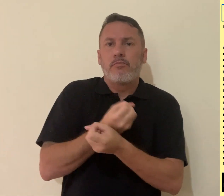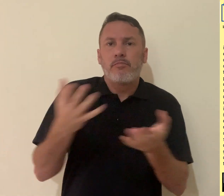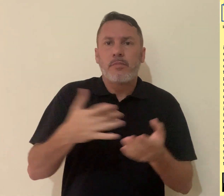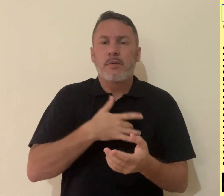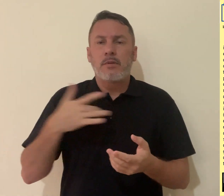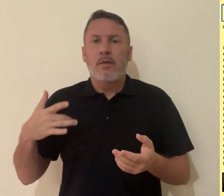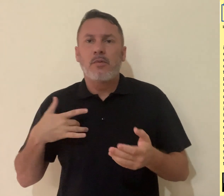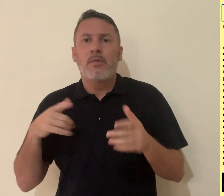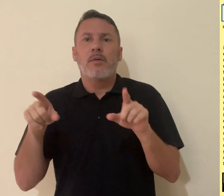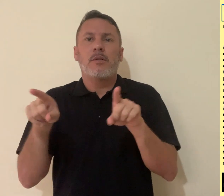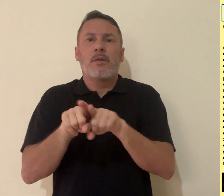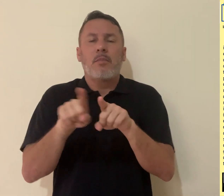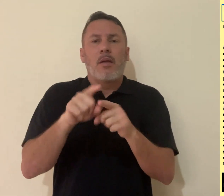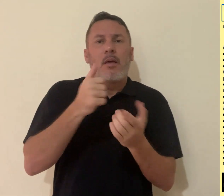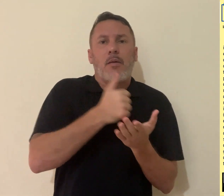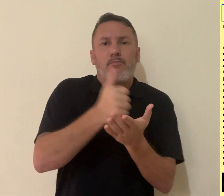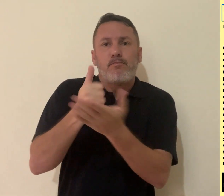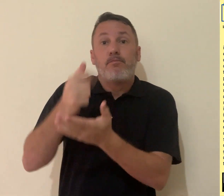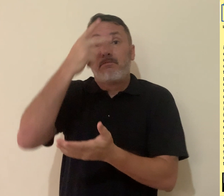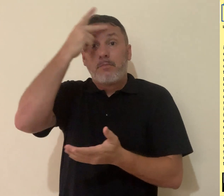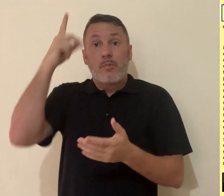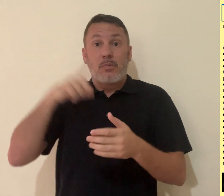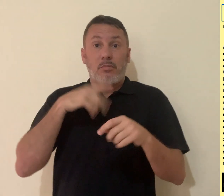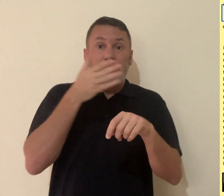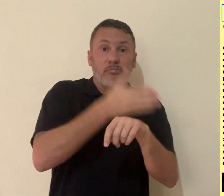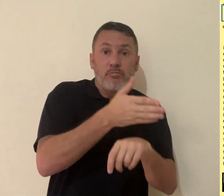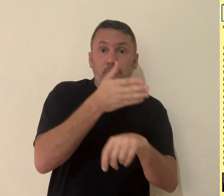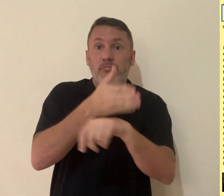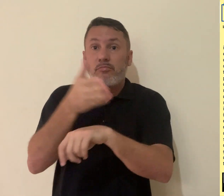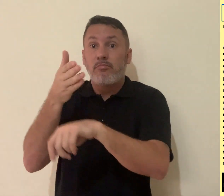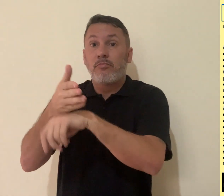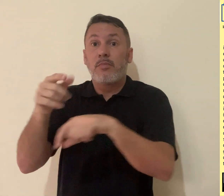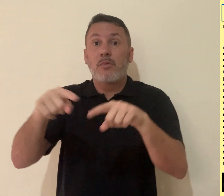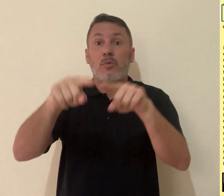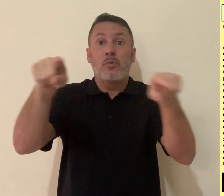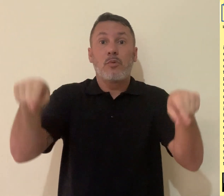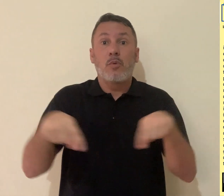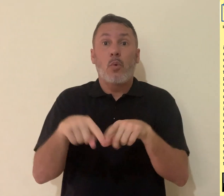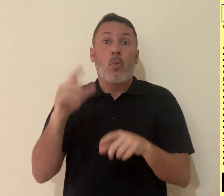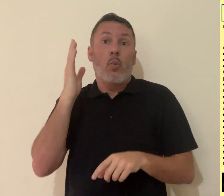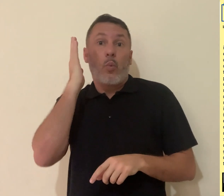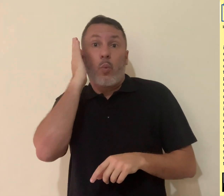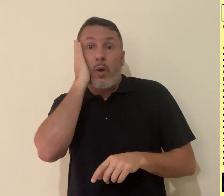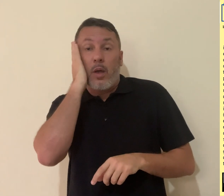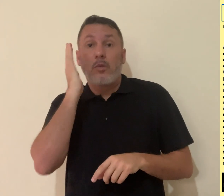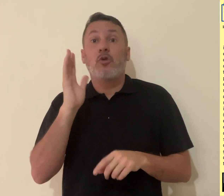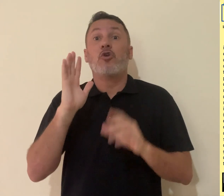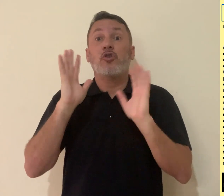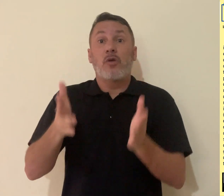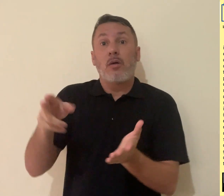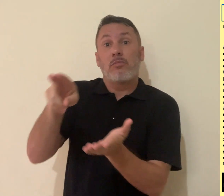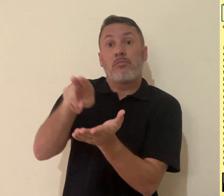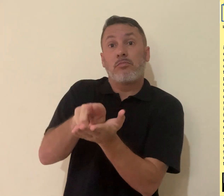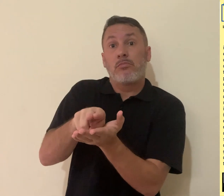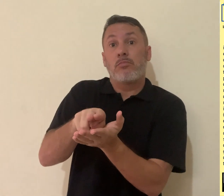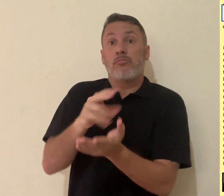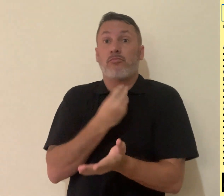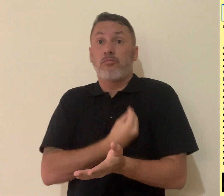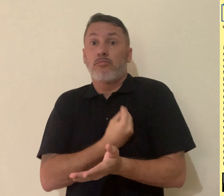de apoio que entrem nos quartos ou ambientes onde estejam ou estiveram presentes pacientes